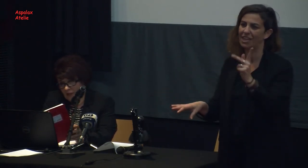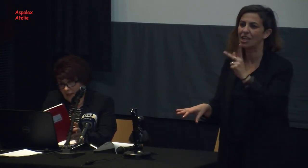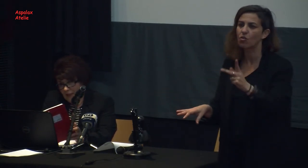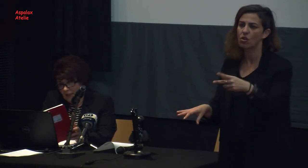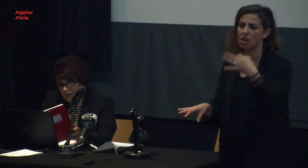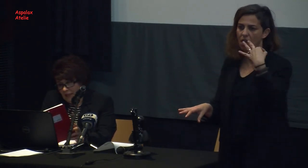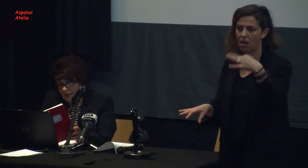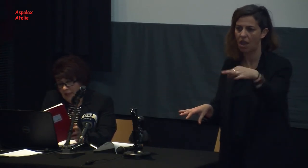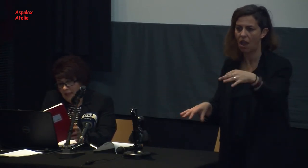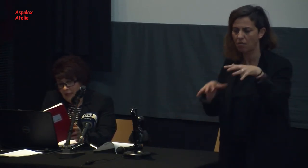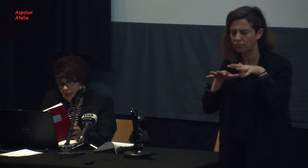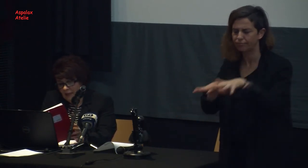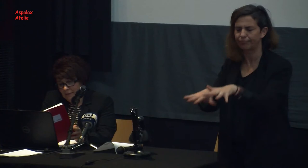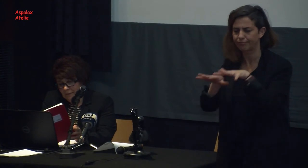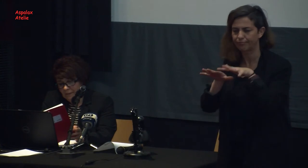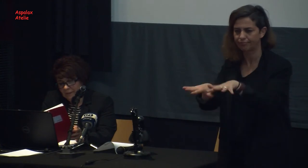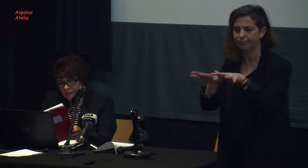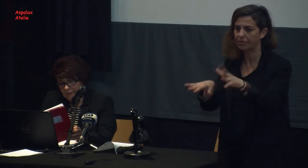προλίγου,